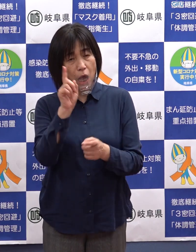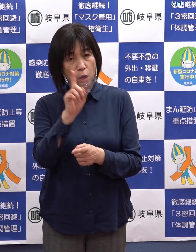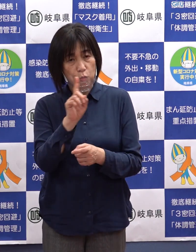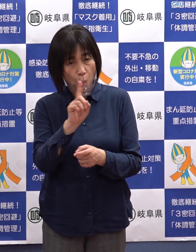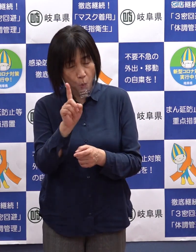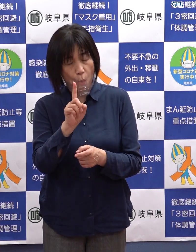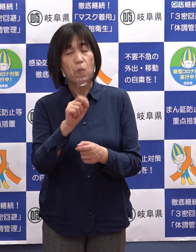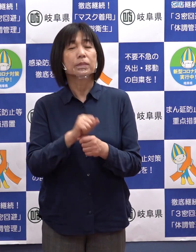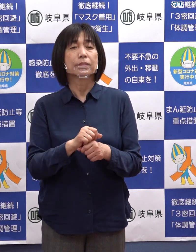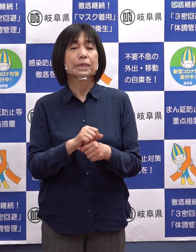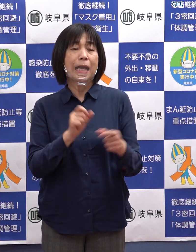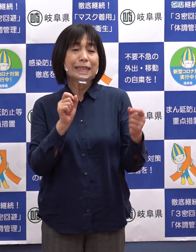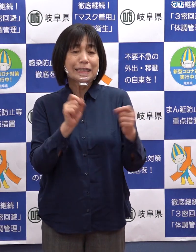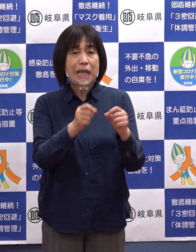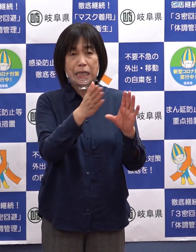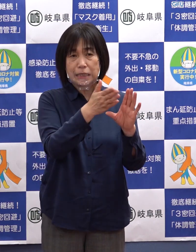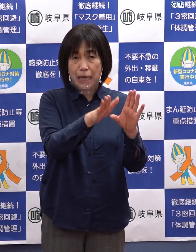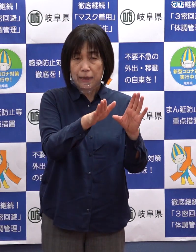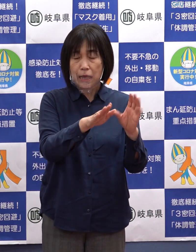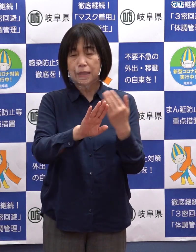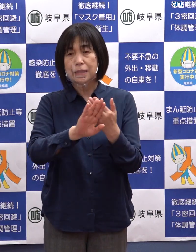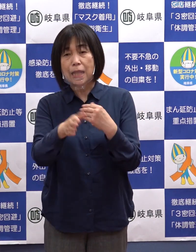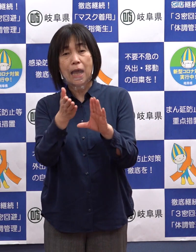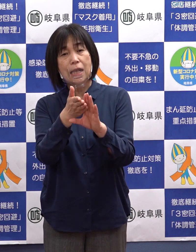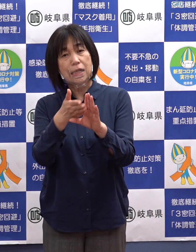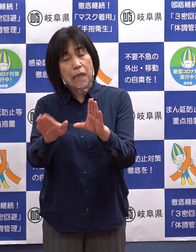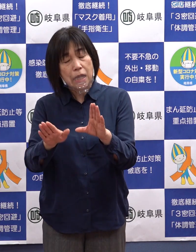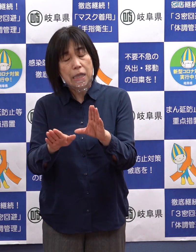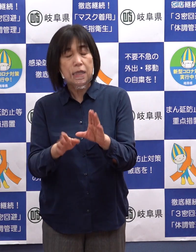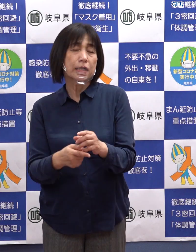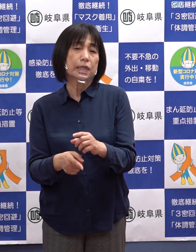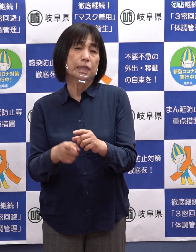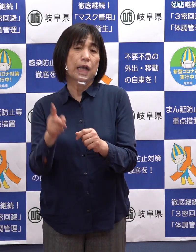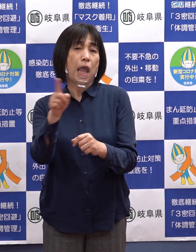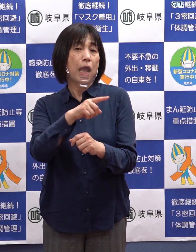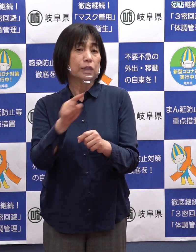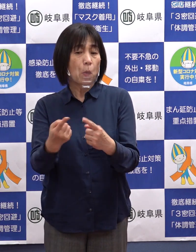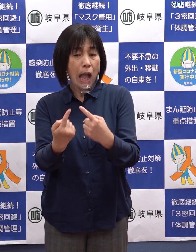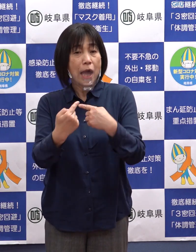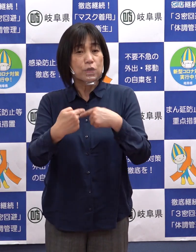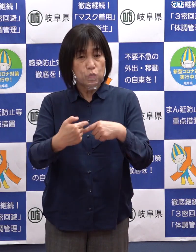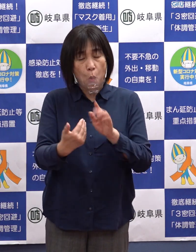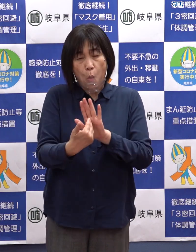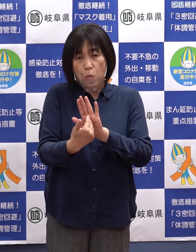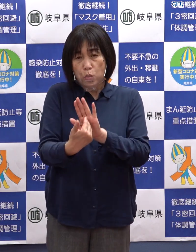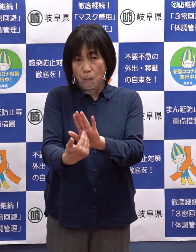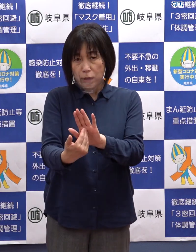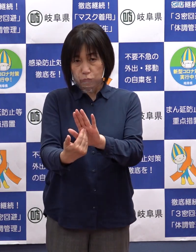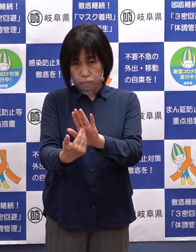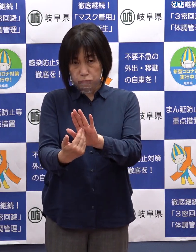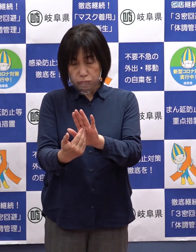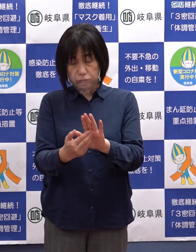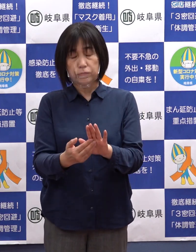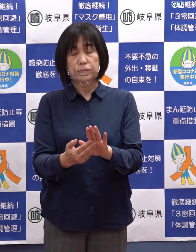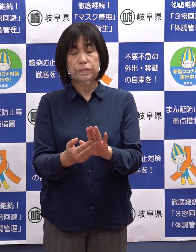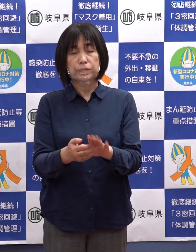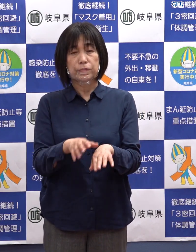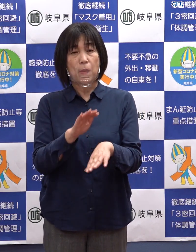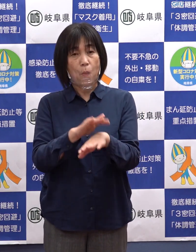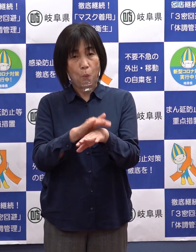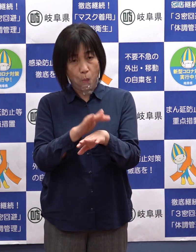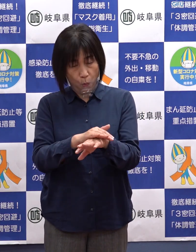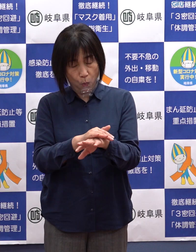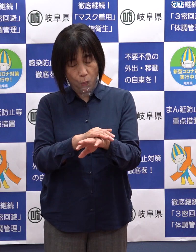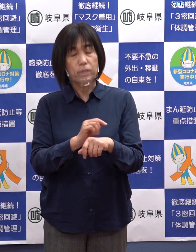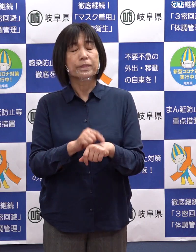まあ、近隣県とかですね、他県からの流入どこまで食い止められているか、まあ、そういったことの組み合わせですから、見通しというのはなか